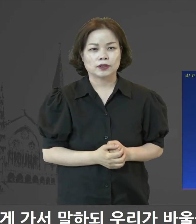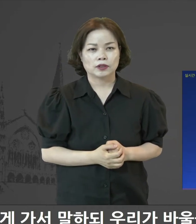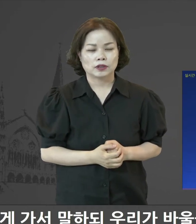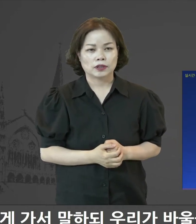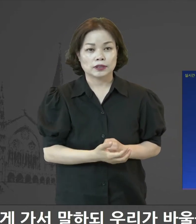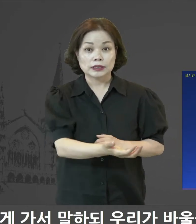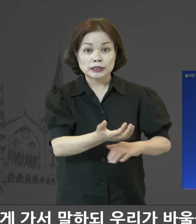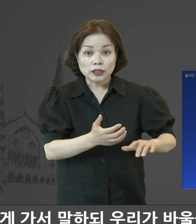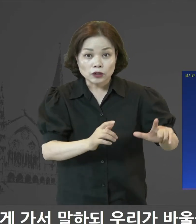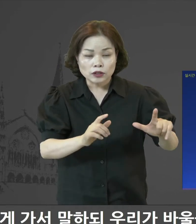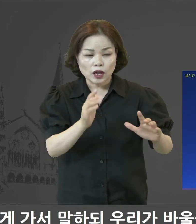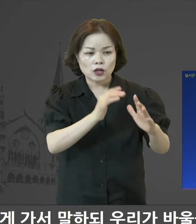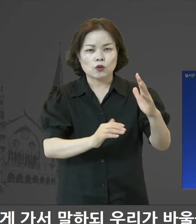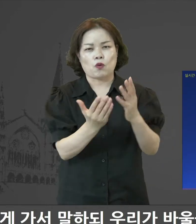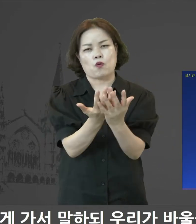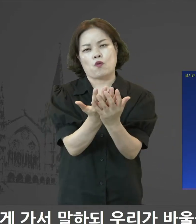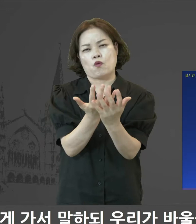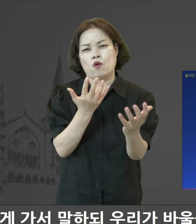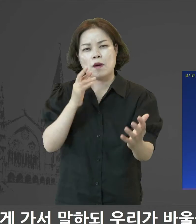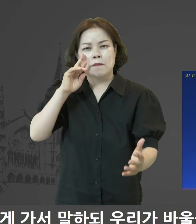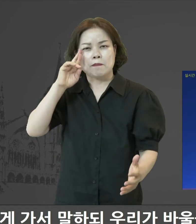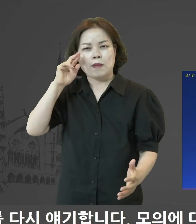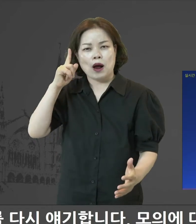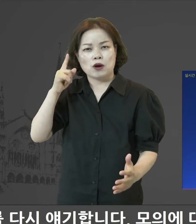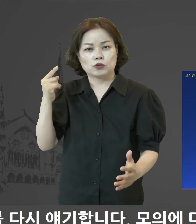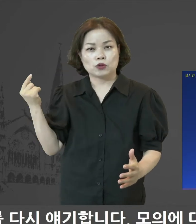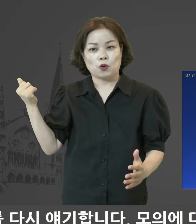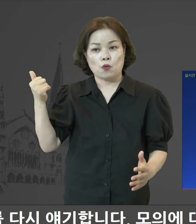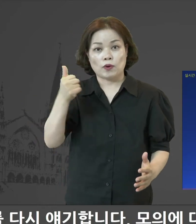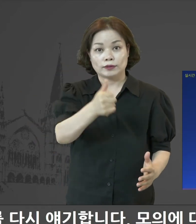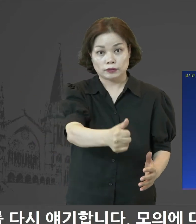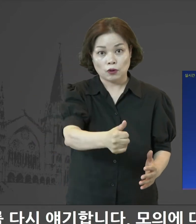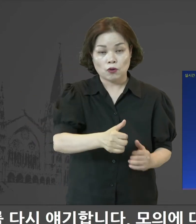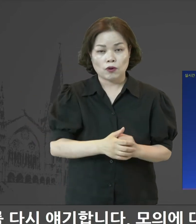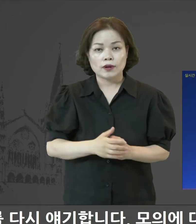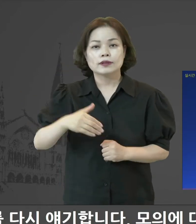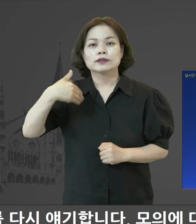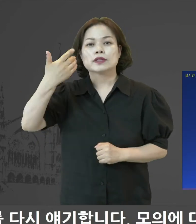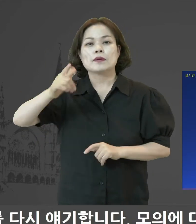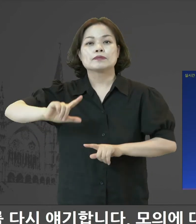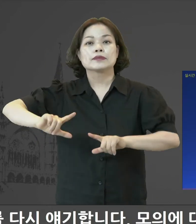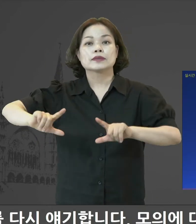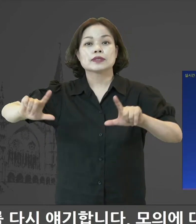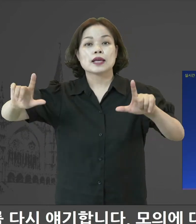그 전날 공회가 있었잖아요. 바울이 공회로 왔거든요. 다음 날